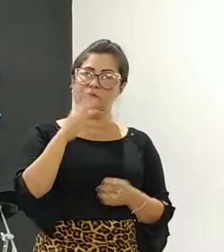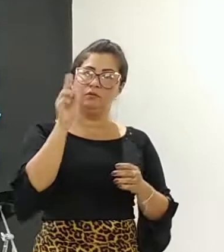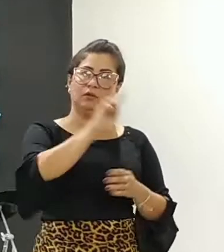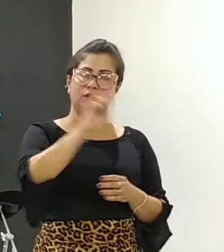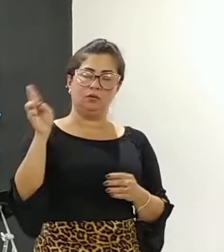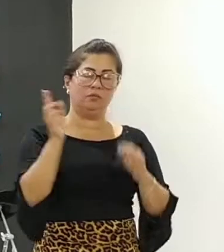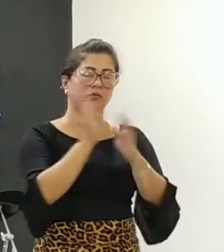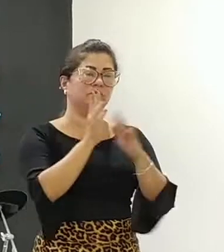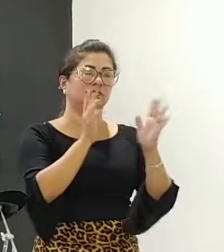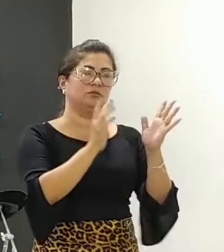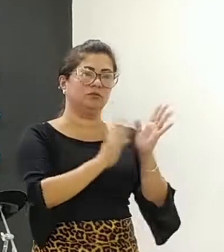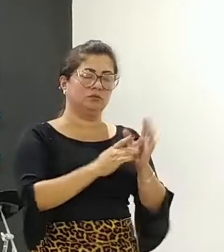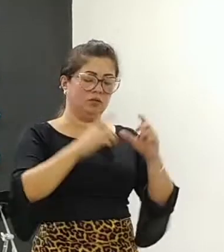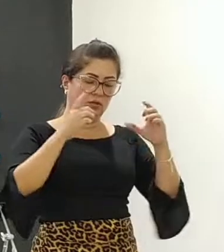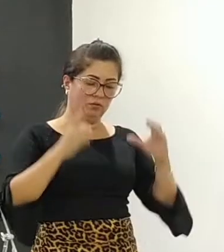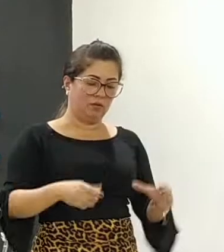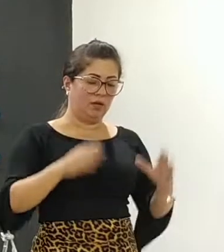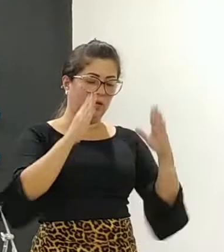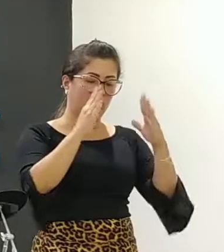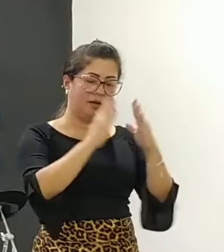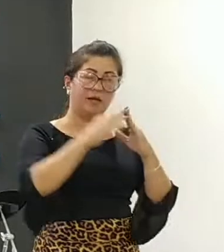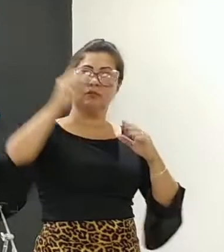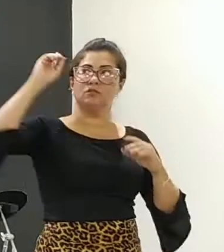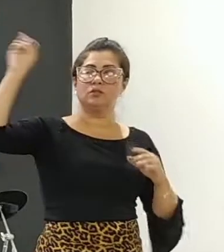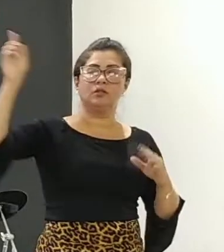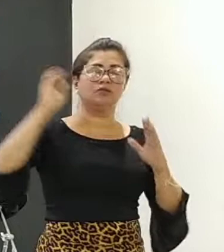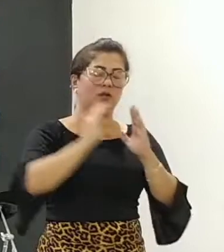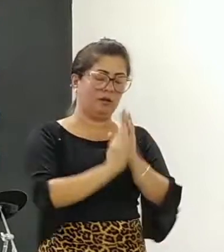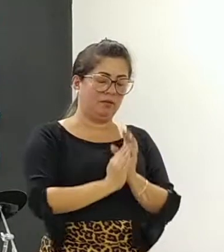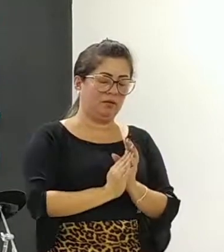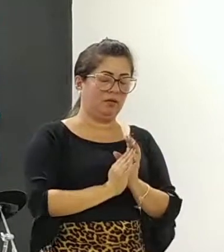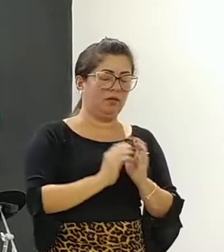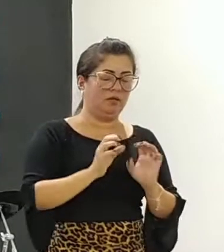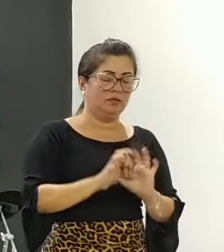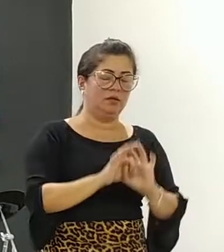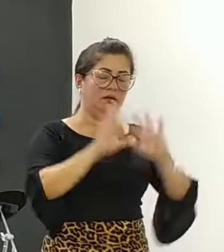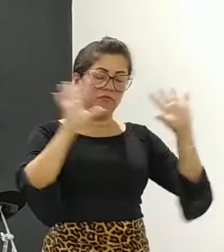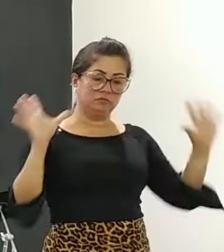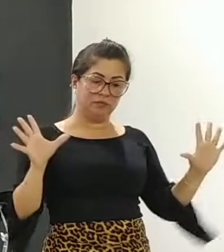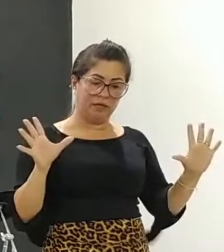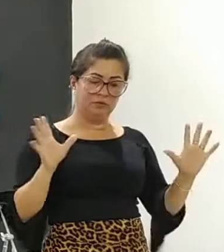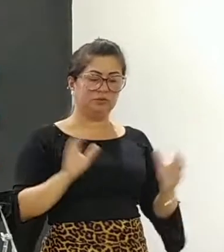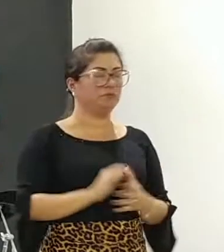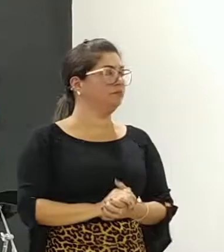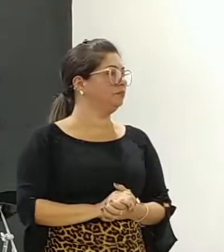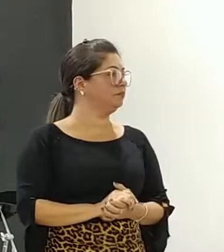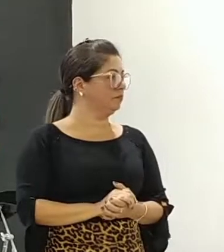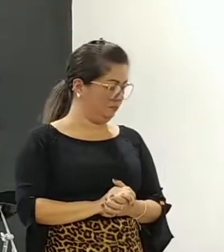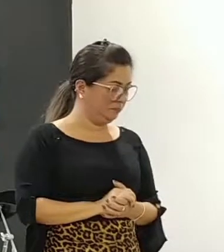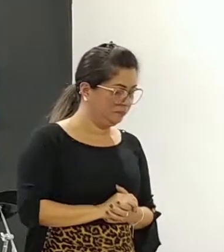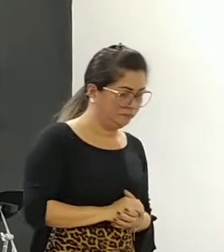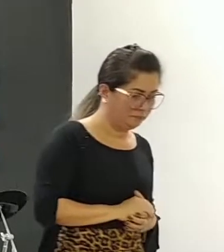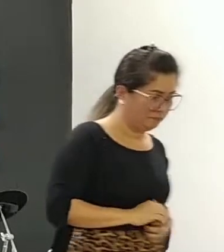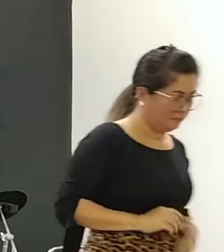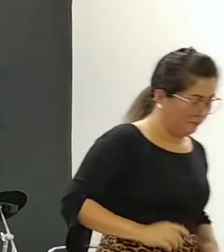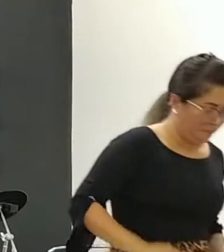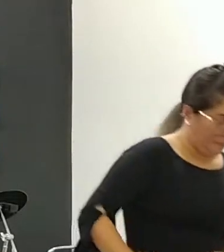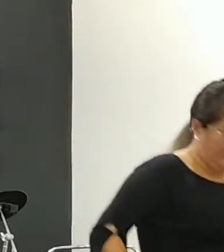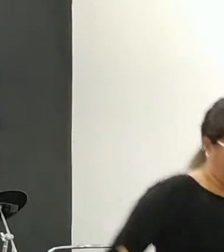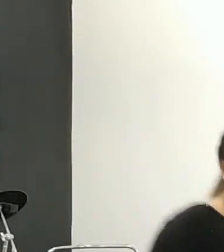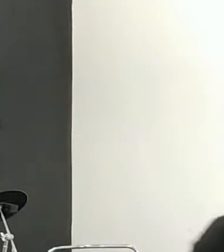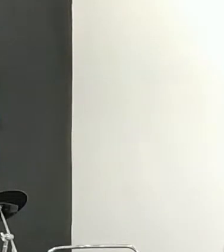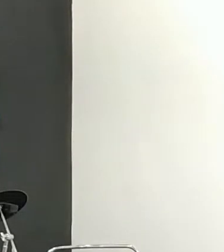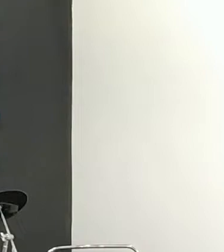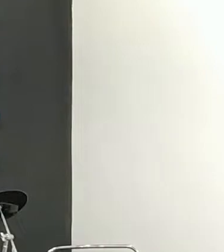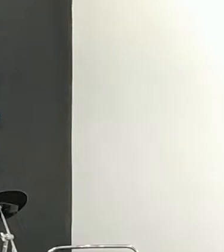Jesus. Este não é outro lugar senão a casa de Deus, amém? Sintam-se à vontade. Dito isto, livro